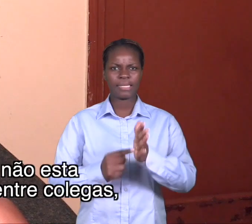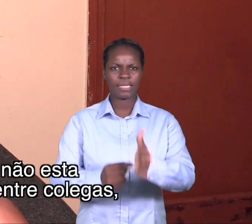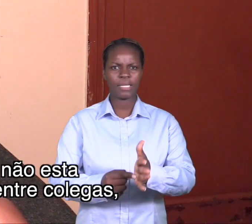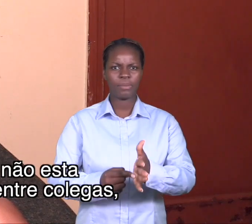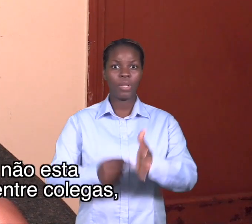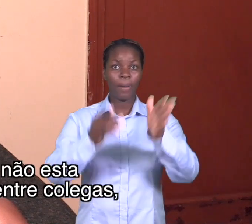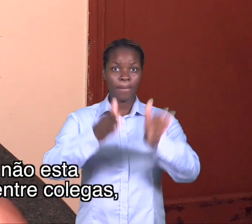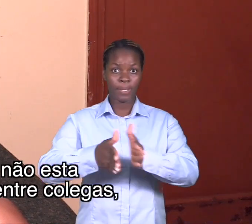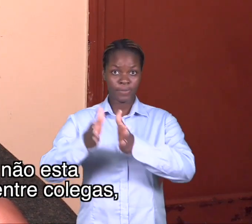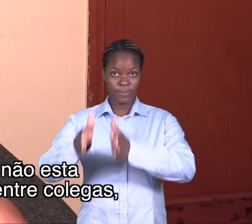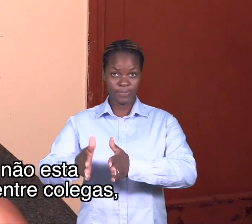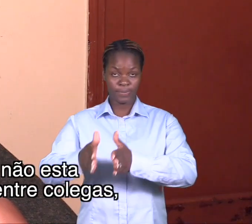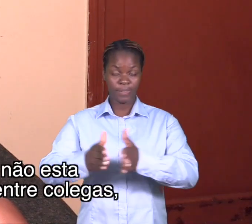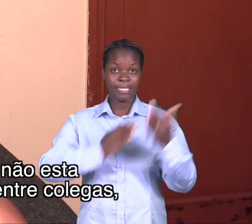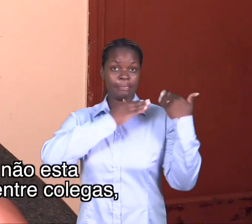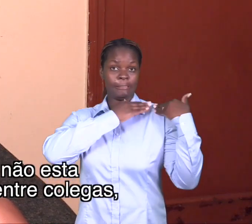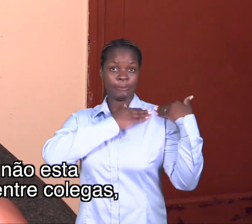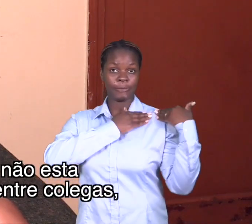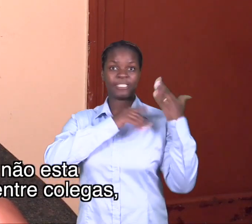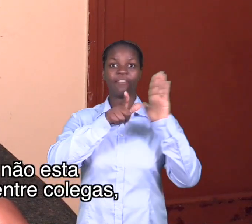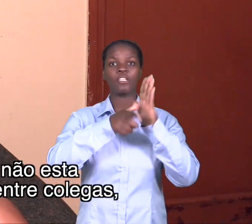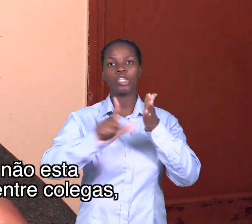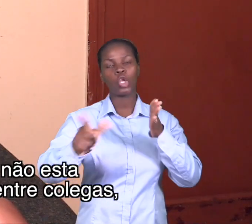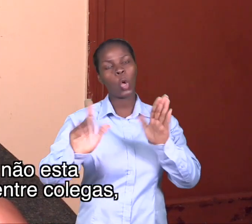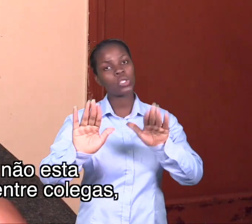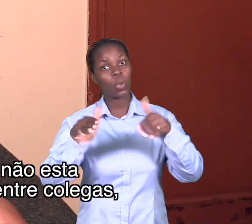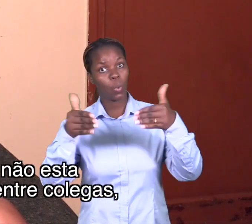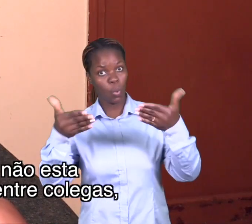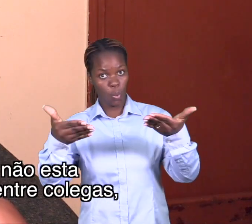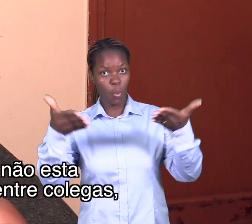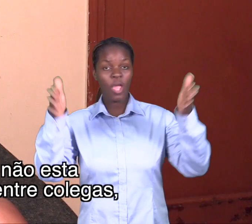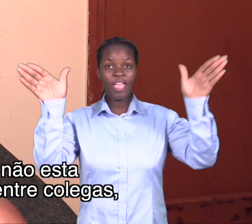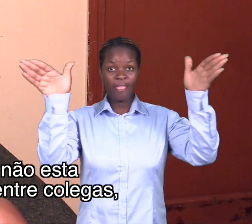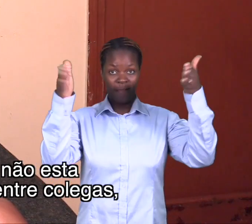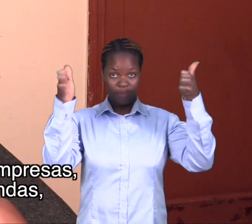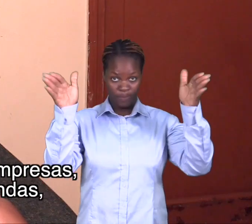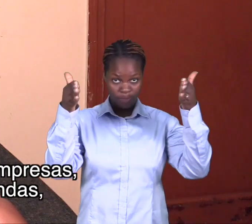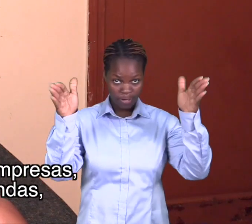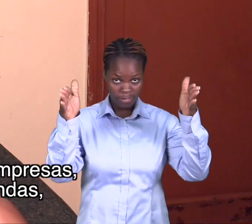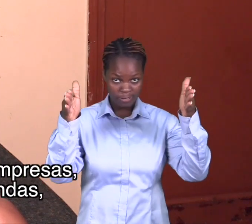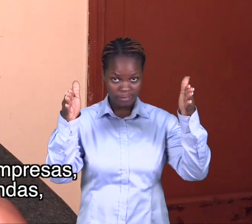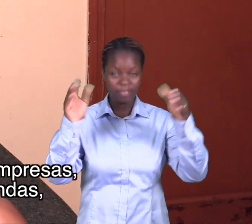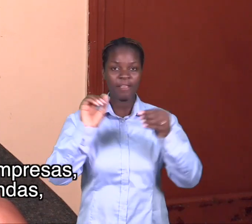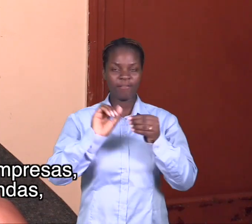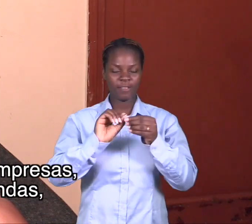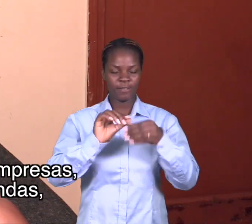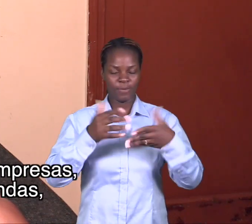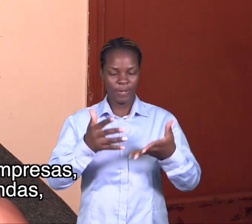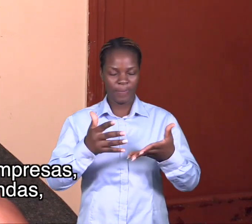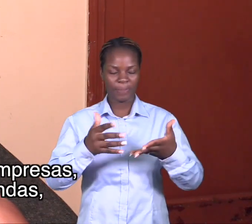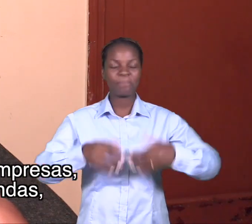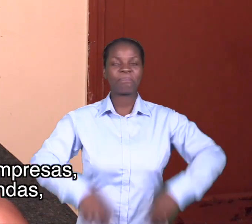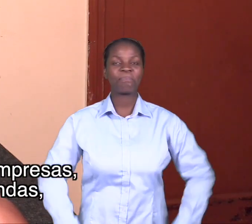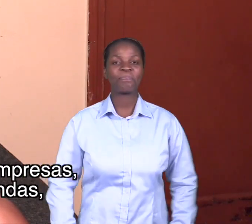Empregadores que a sua empresa não está relacionada simplesmente em trabalho assim entre colegas, mas se interrelaciona